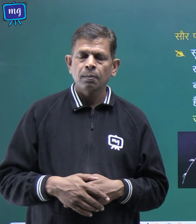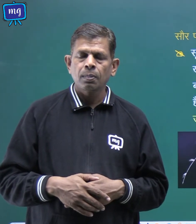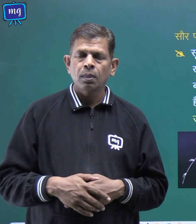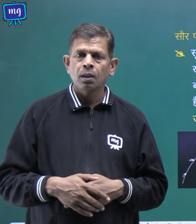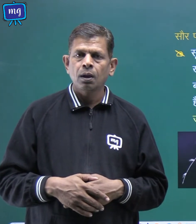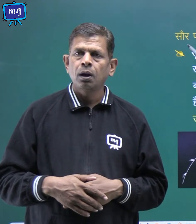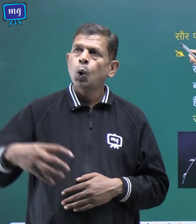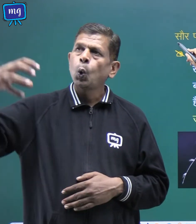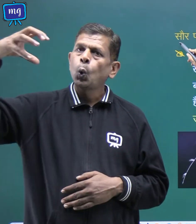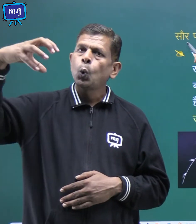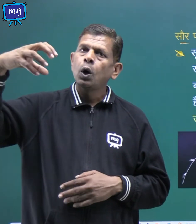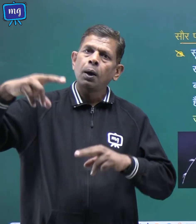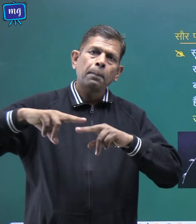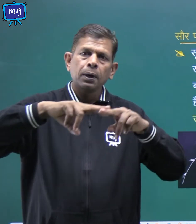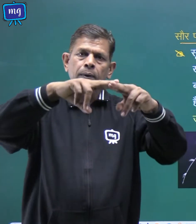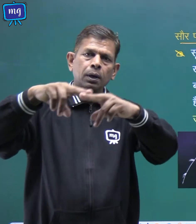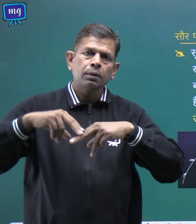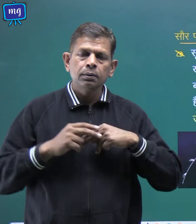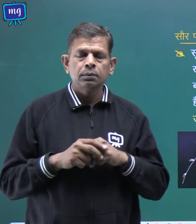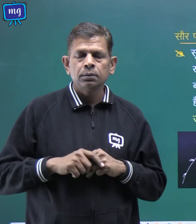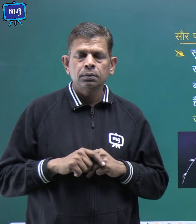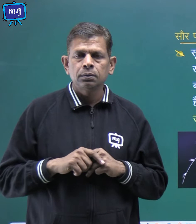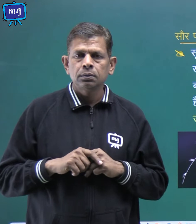सौर परिवार।